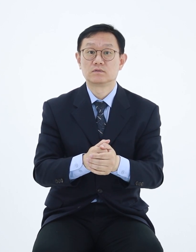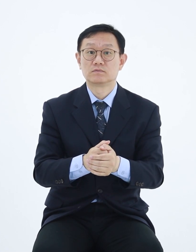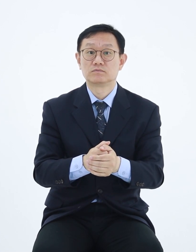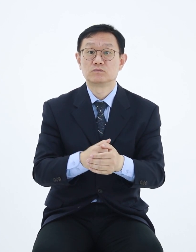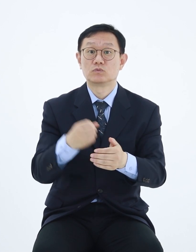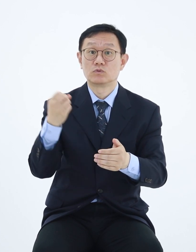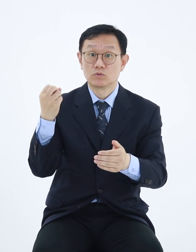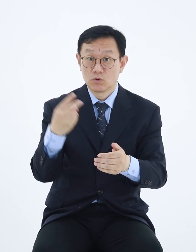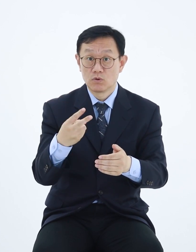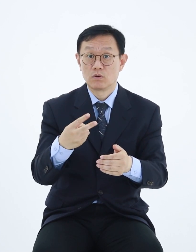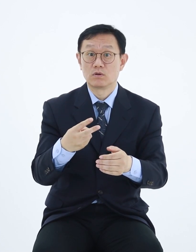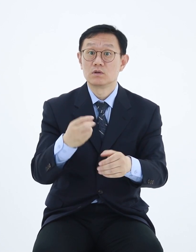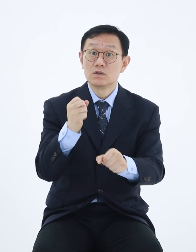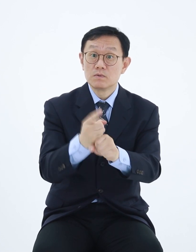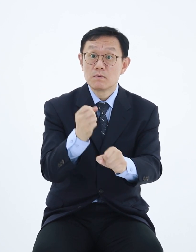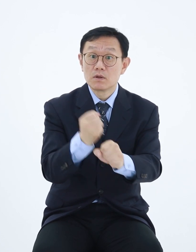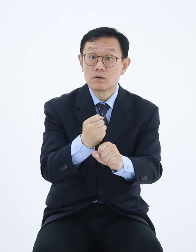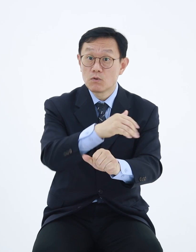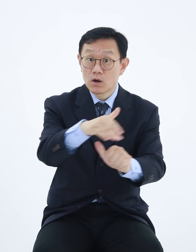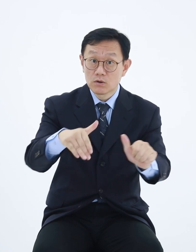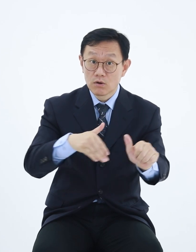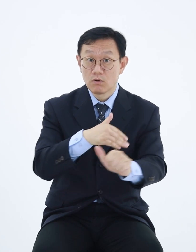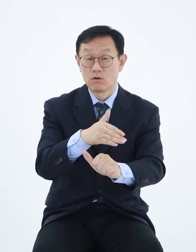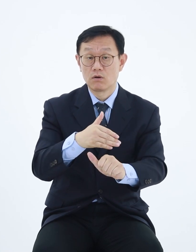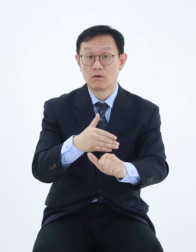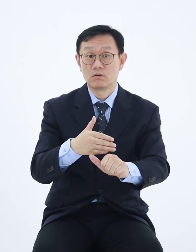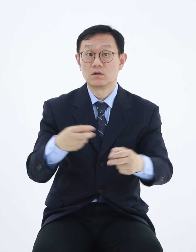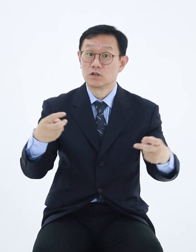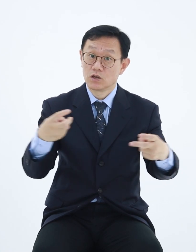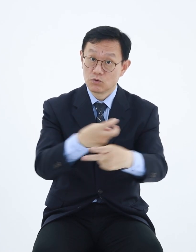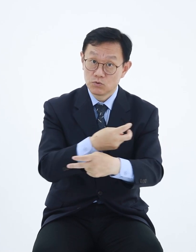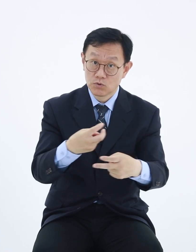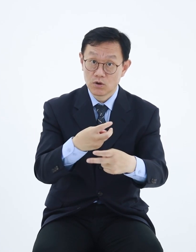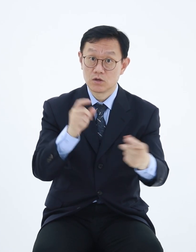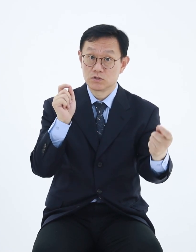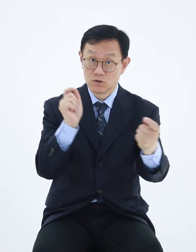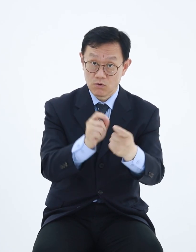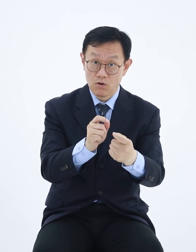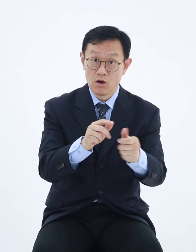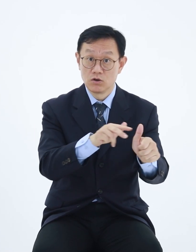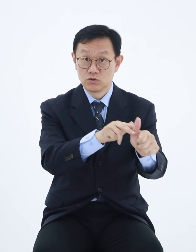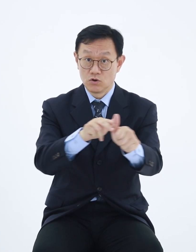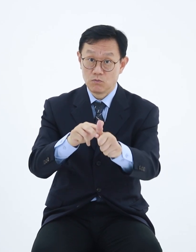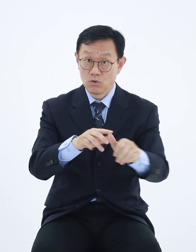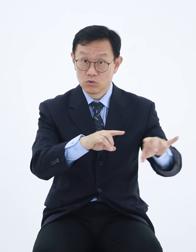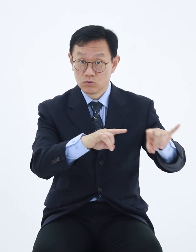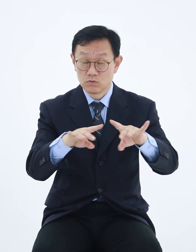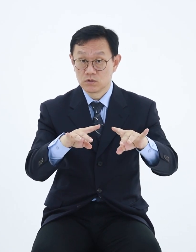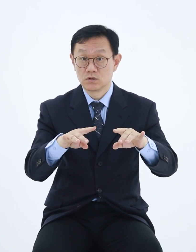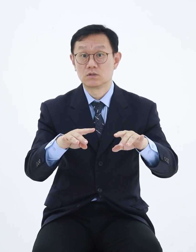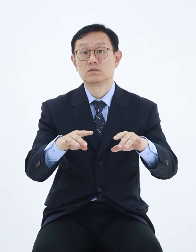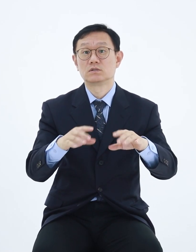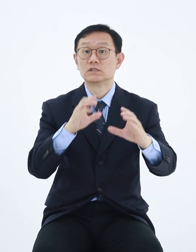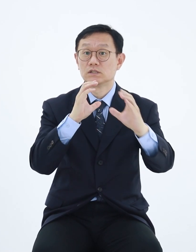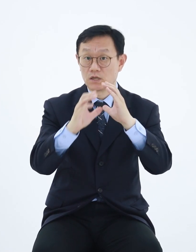물리적 혹은 이미 만들어진 환경 혹은 대중교통에 대한 접근성과 정보, 통신,